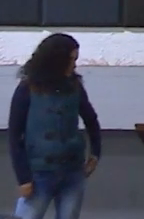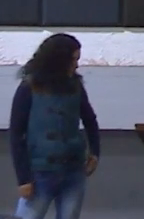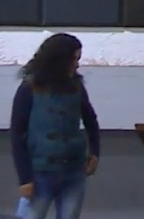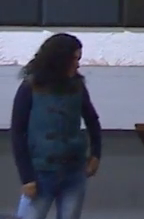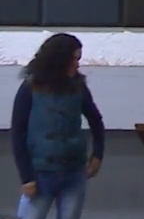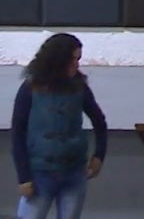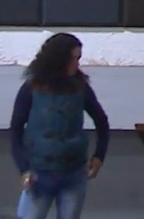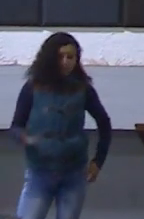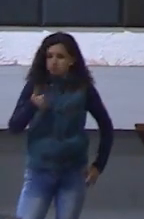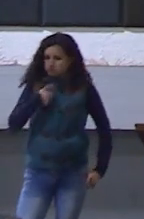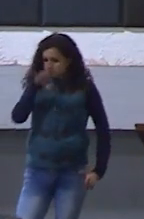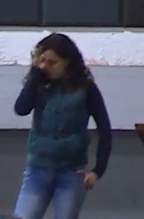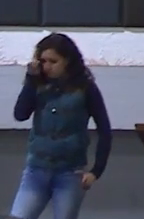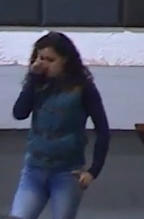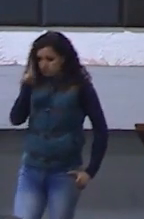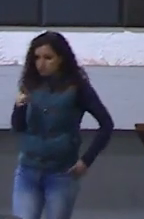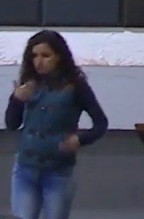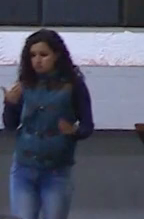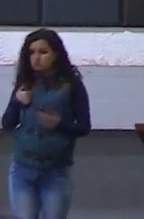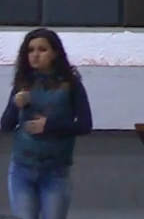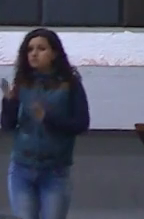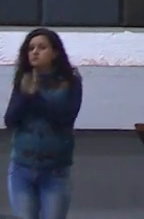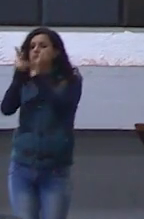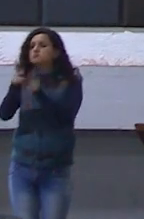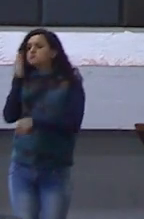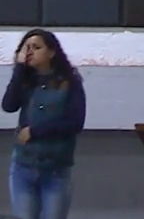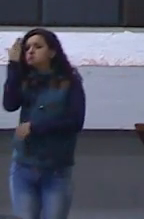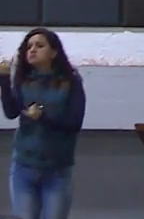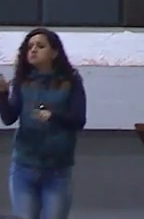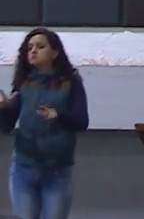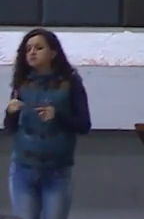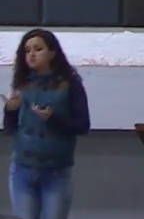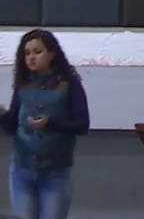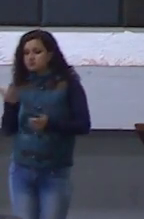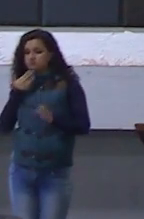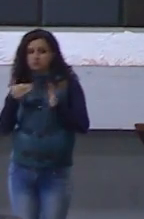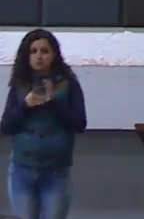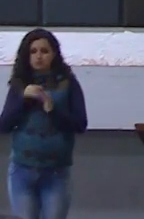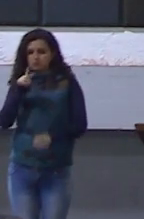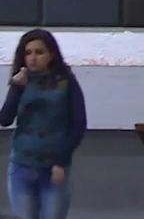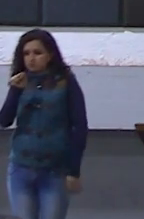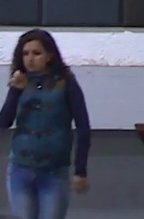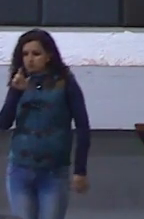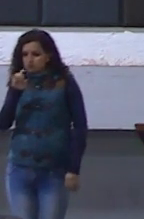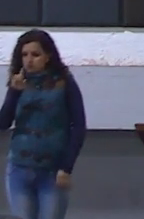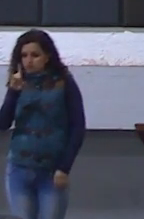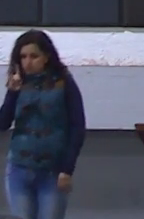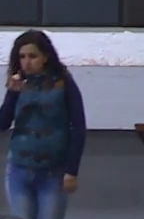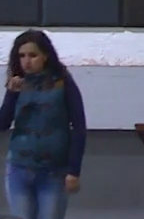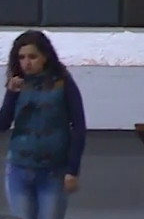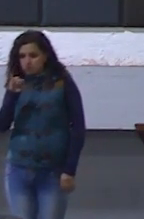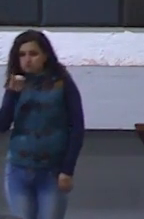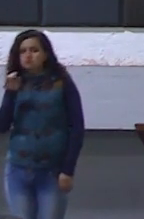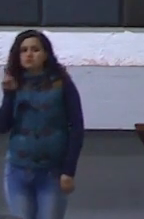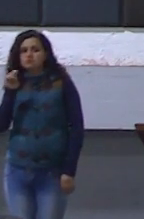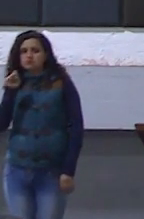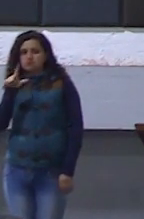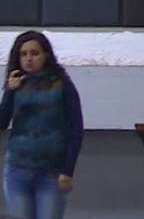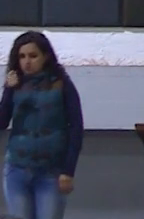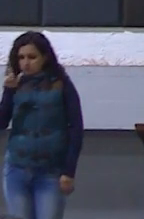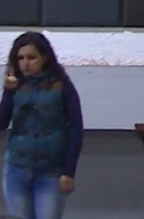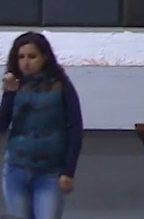uno no se imagina hasta dónde van a llegar sus alumnos por ejemplo fácil salgado que es ex alumno del plan del